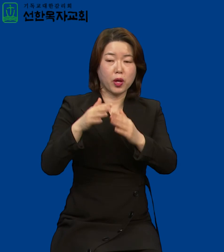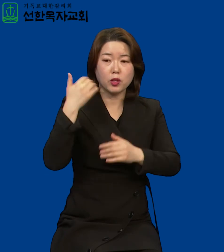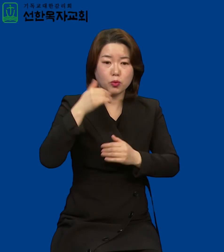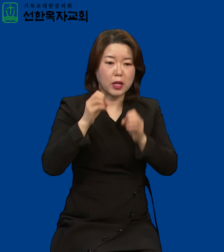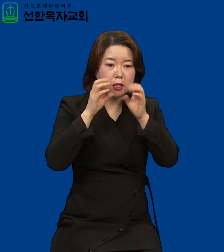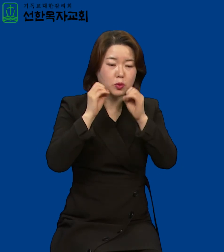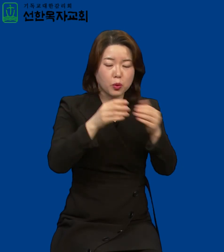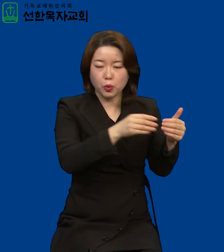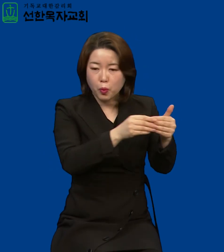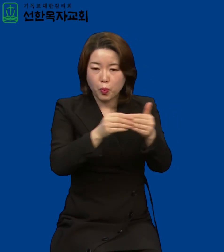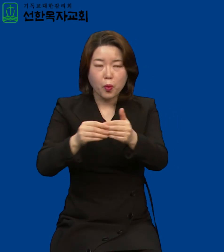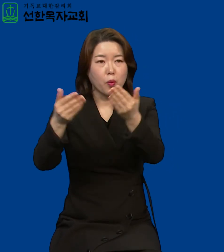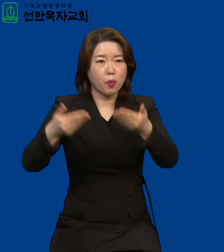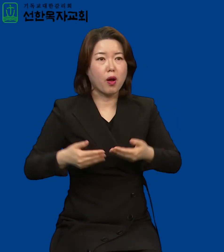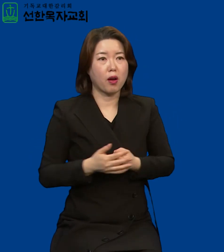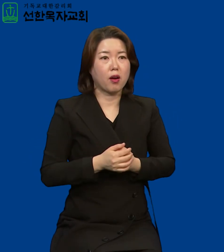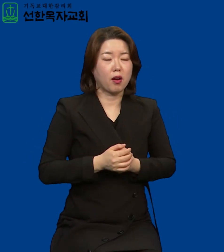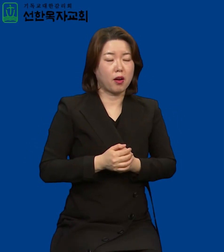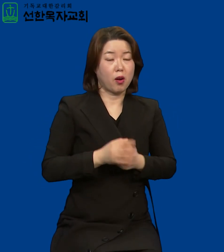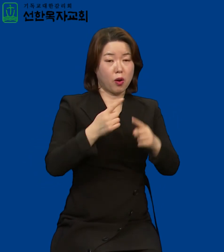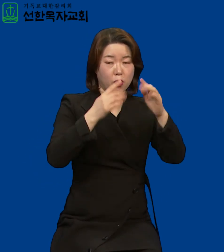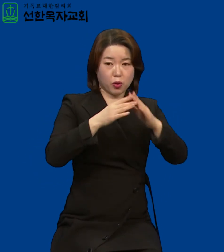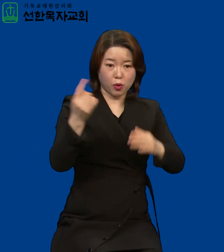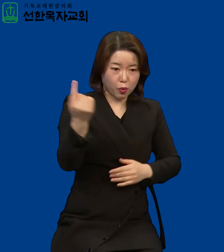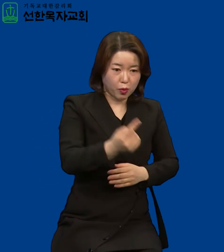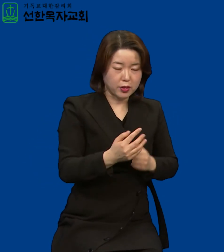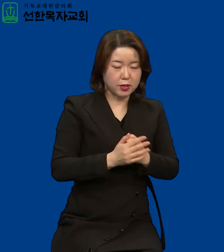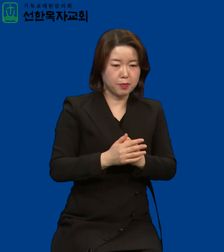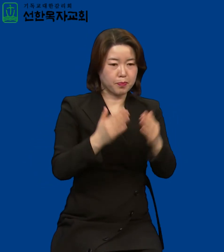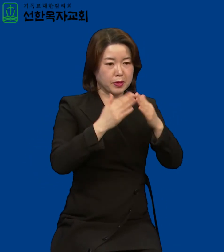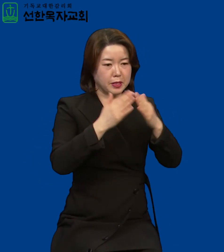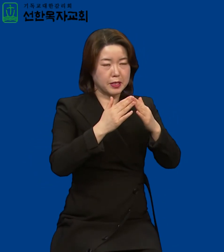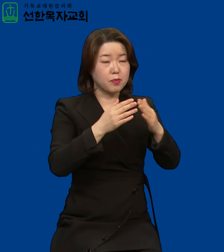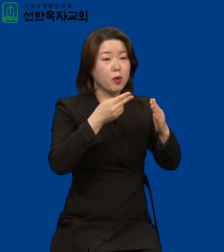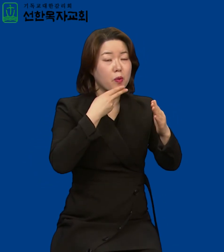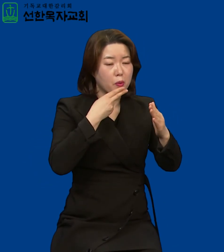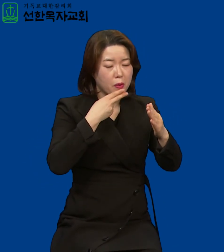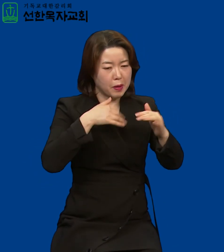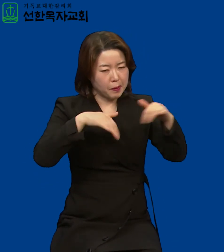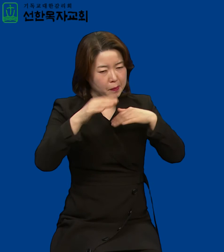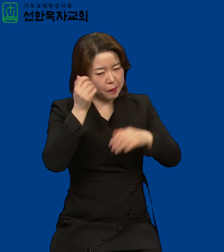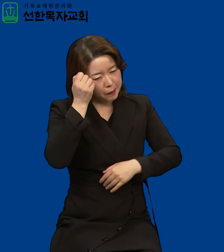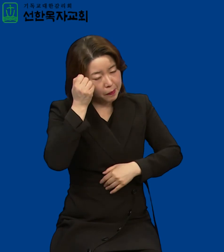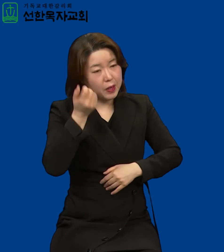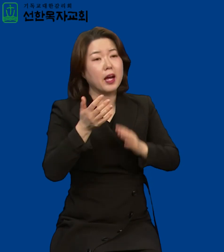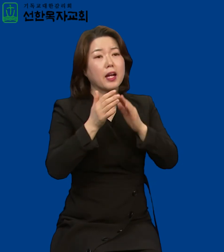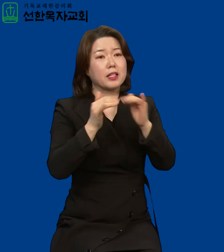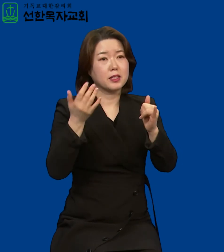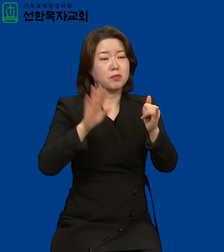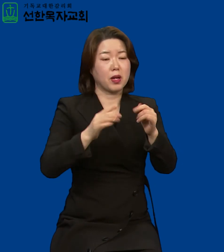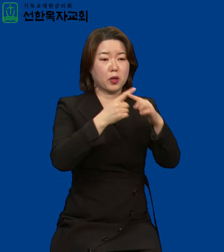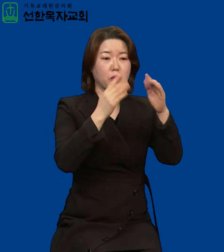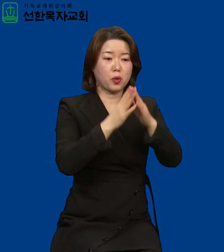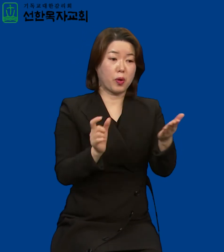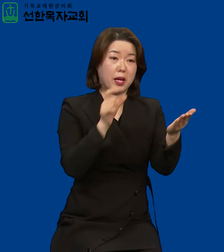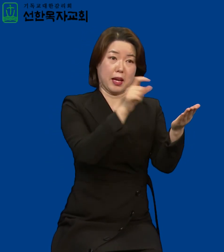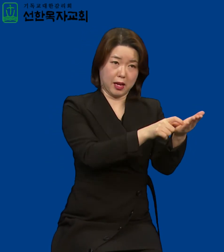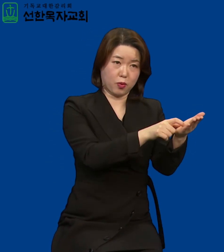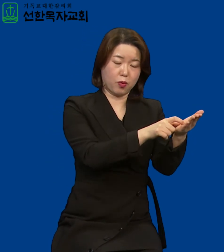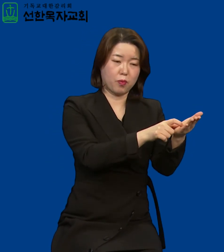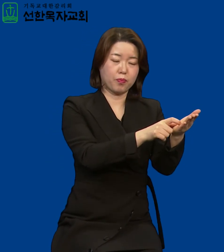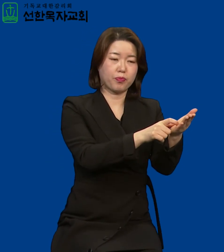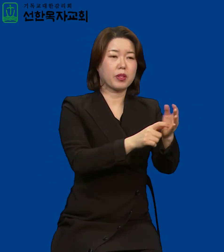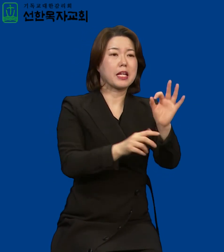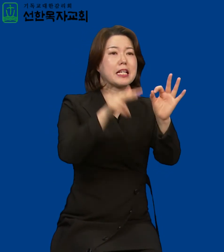받았습니다. 교회에 와서 노숙자지만 교회 등록을 하고 그리고 10주 양육을